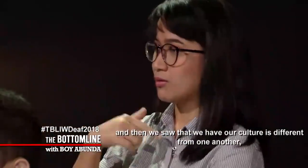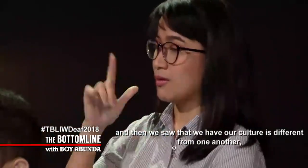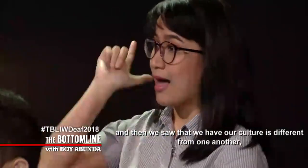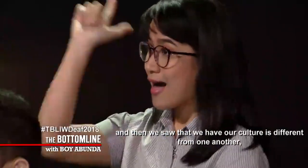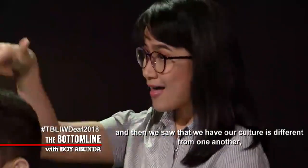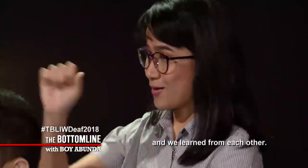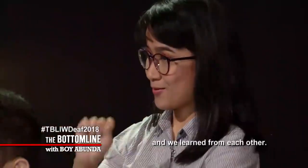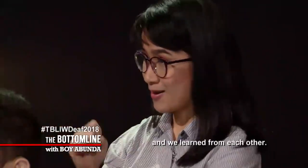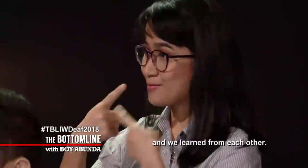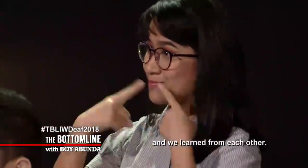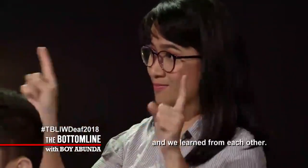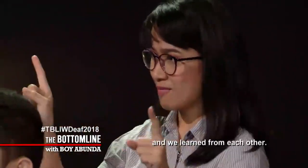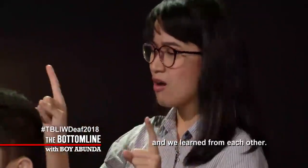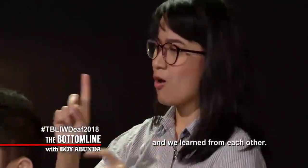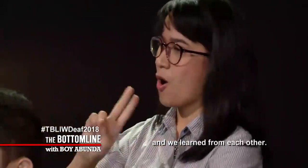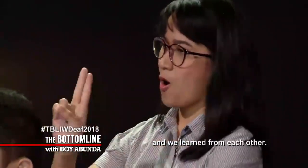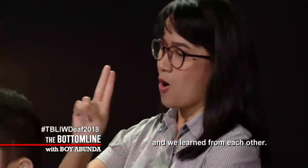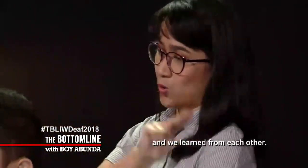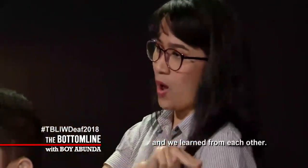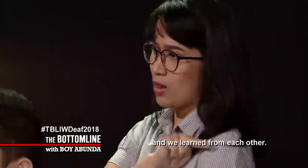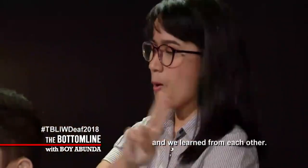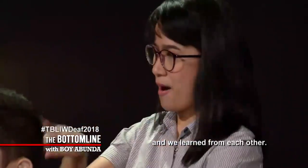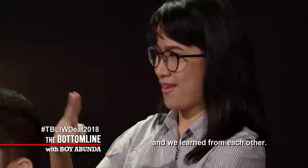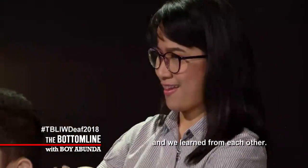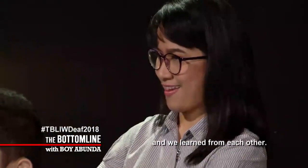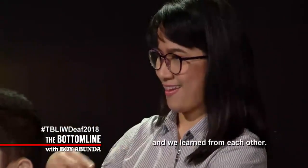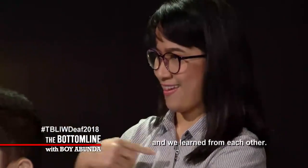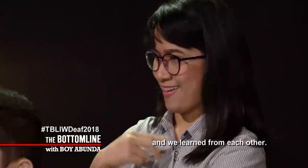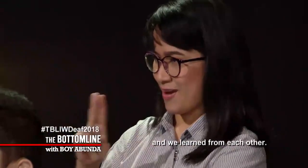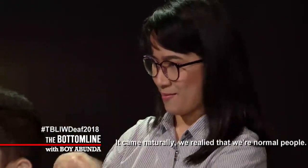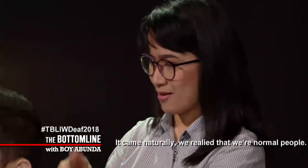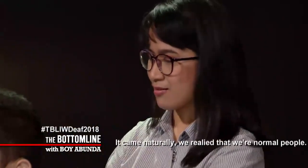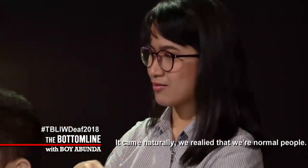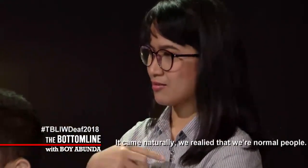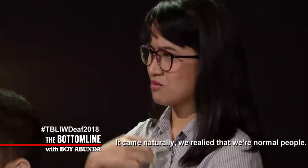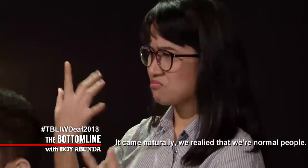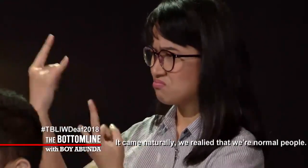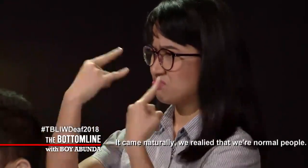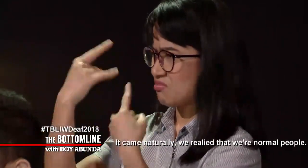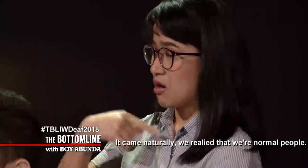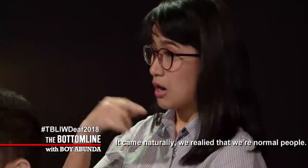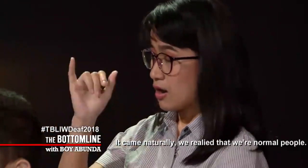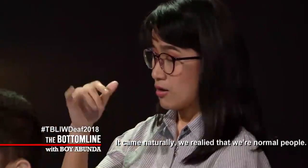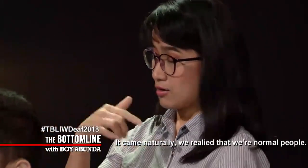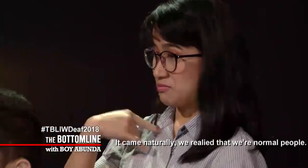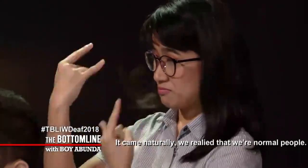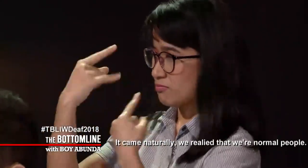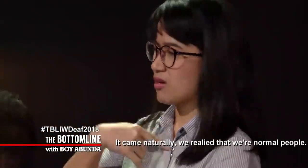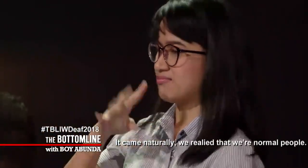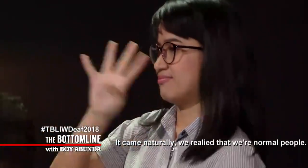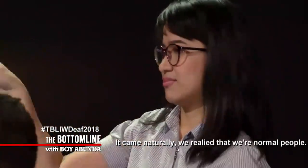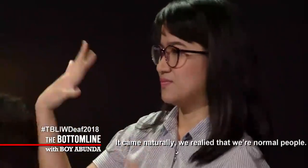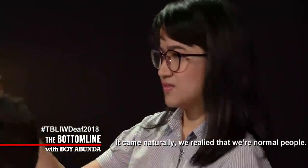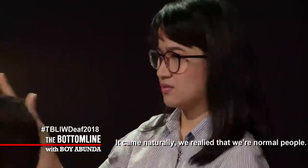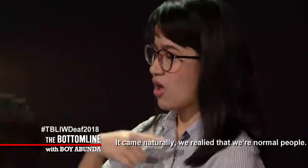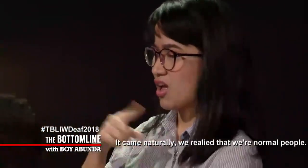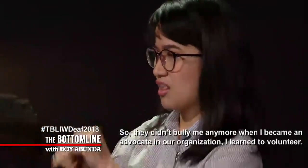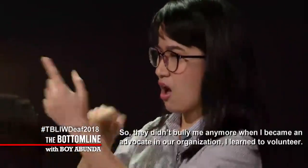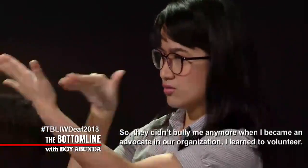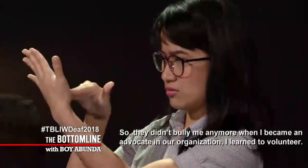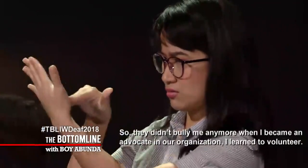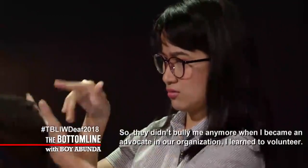kultura din namin. At natuto kami sa isa't isa, magkakasama kami. At natural lang yun. Na-realize na we're normal